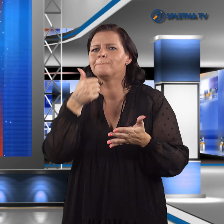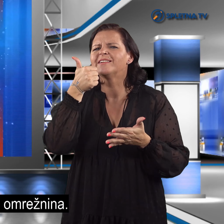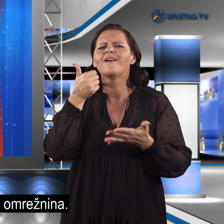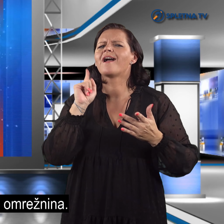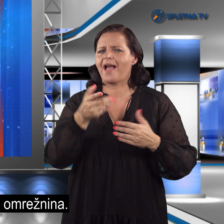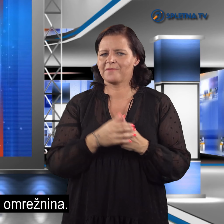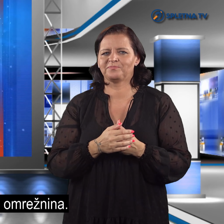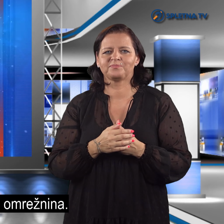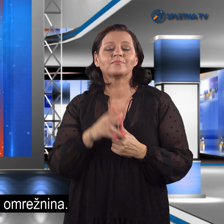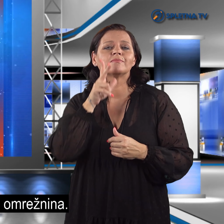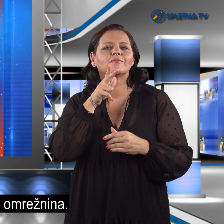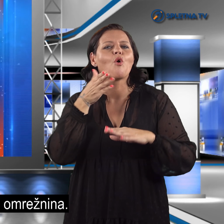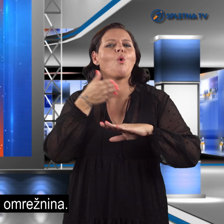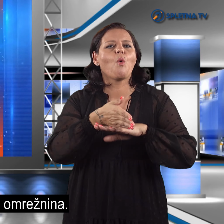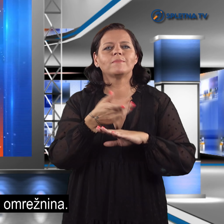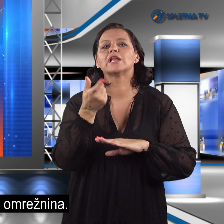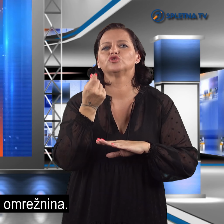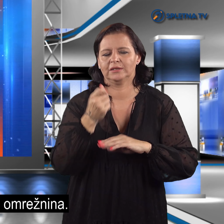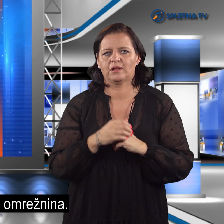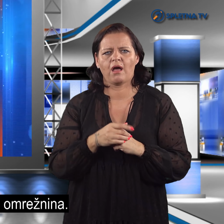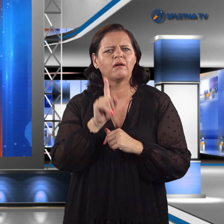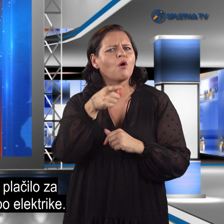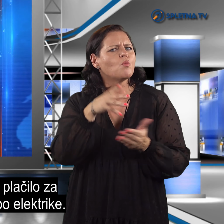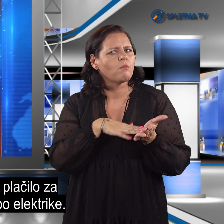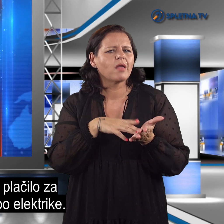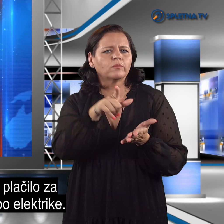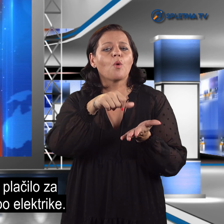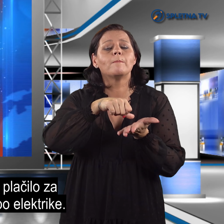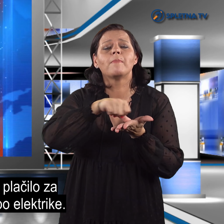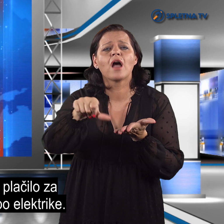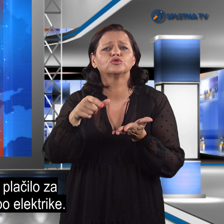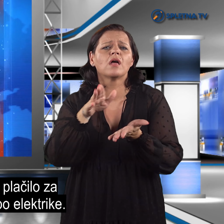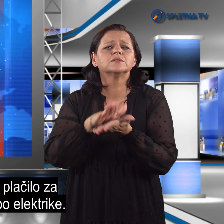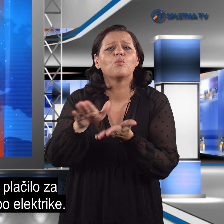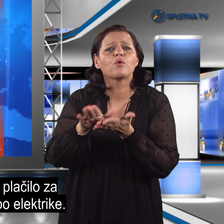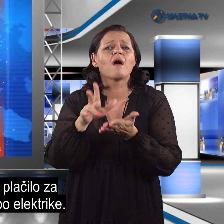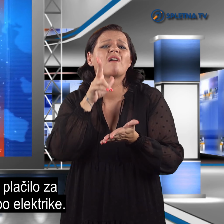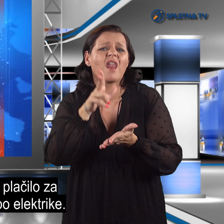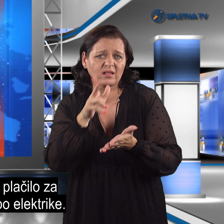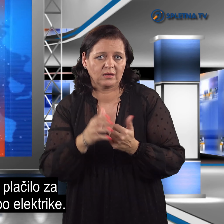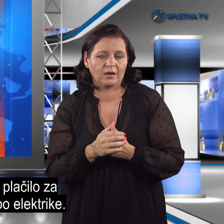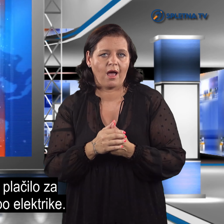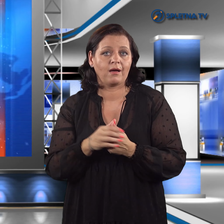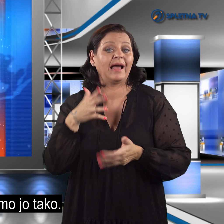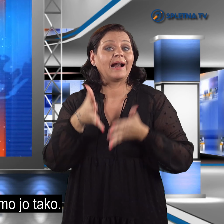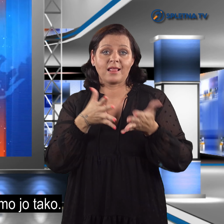je omrežnina. To je plačilo za uporabo elektrike. Kretamo jo